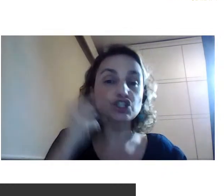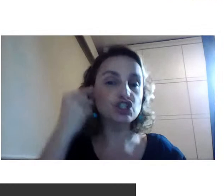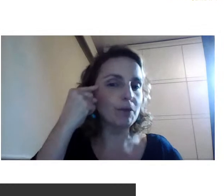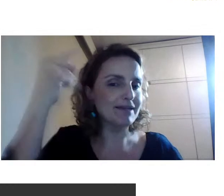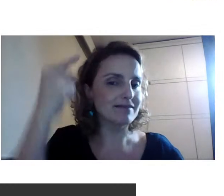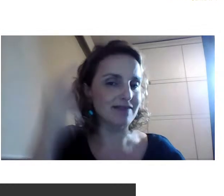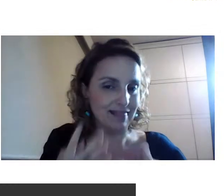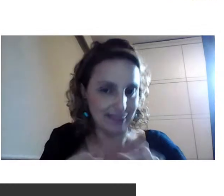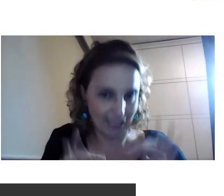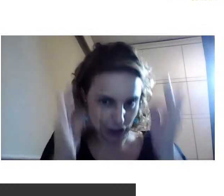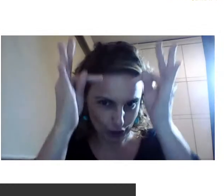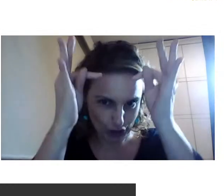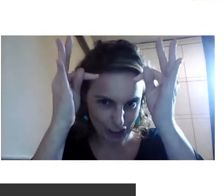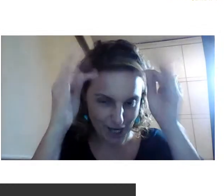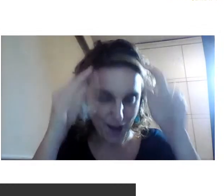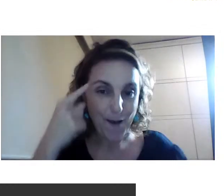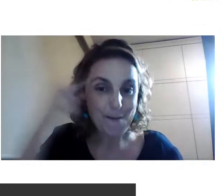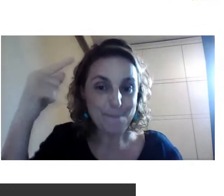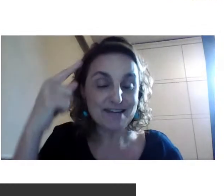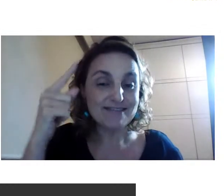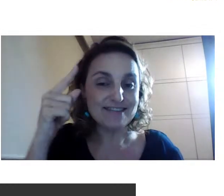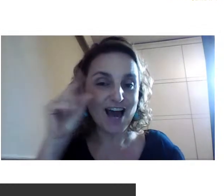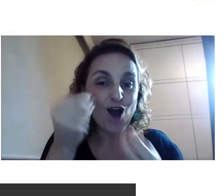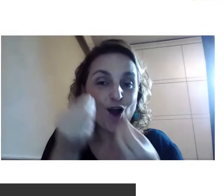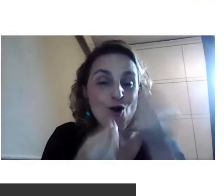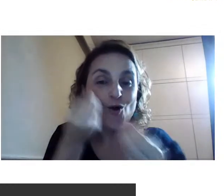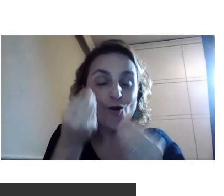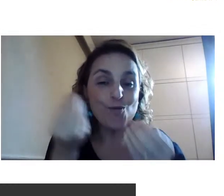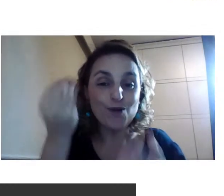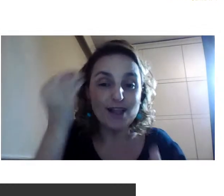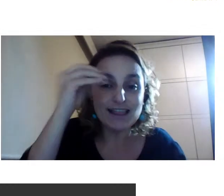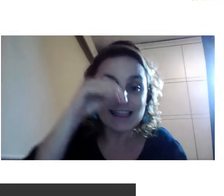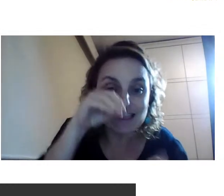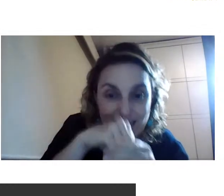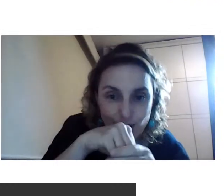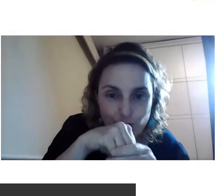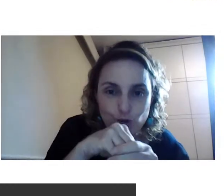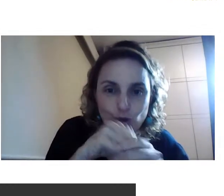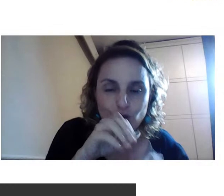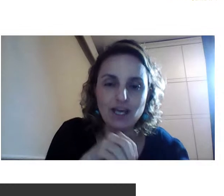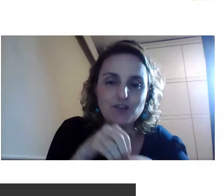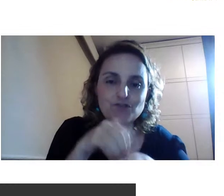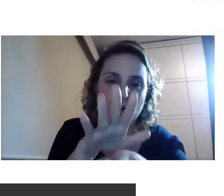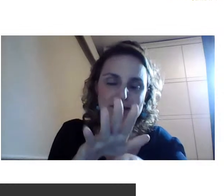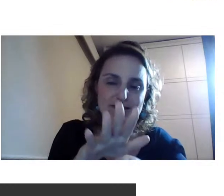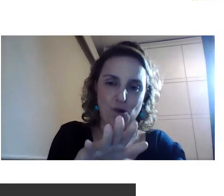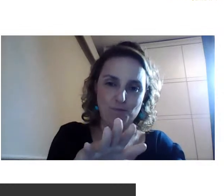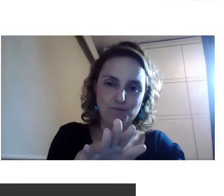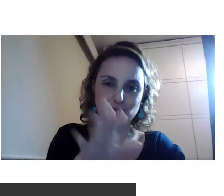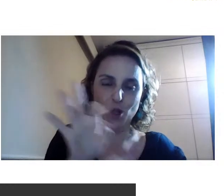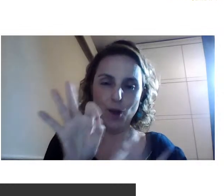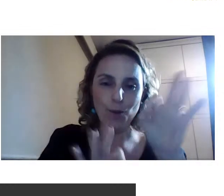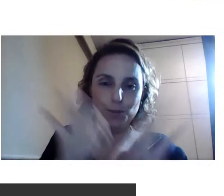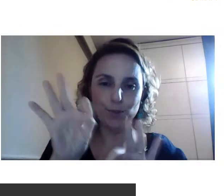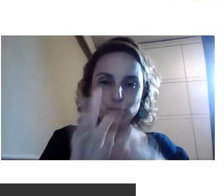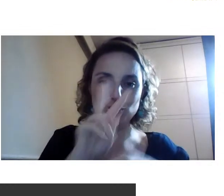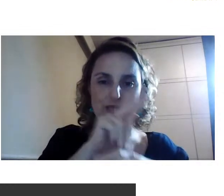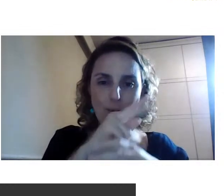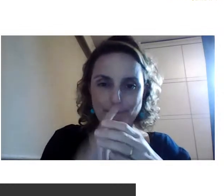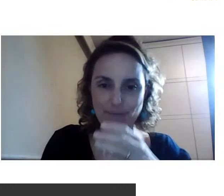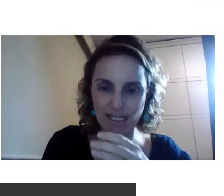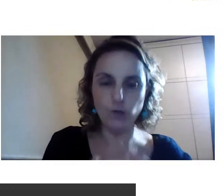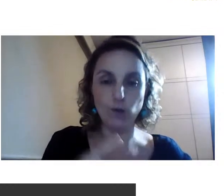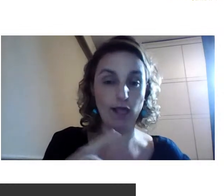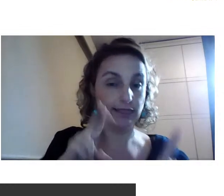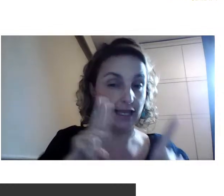né tanto Unidas conta em português conteúdos esses considerados como crime e essa ideia parte